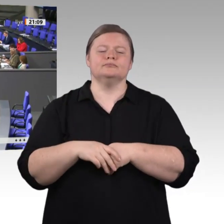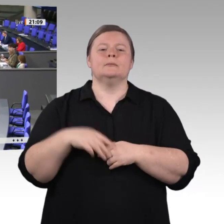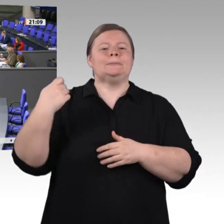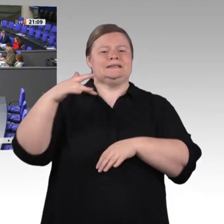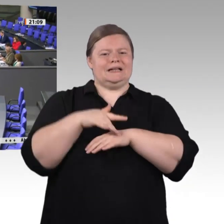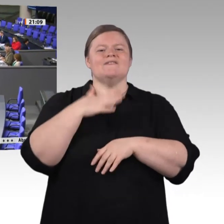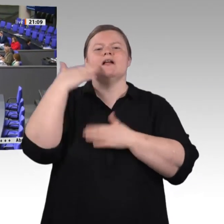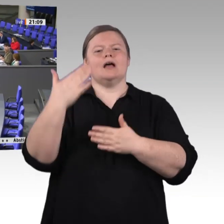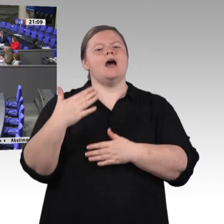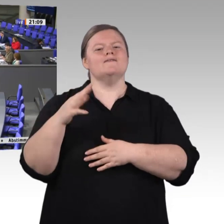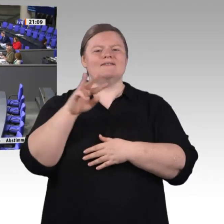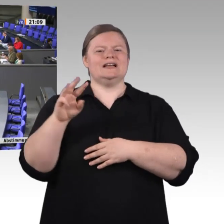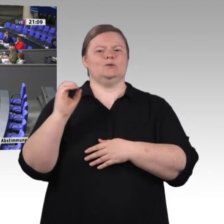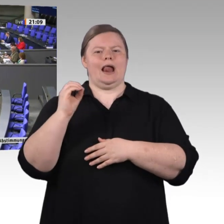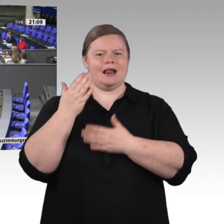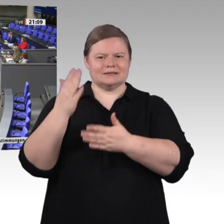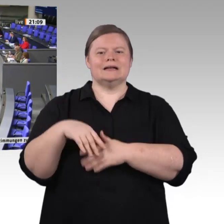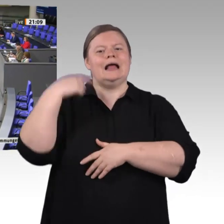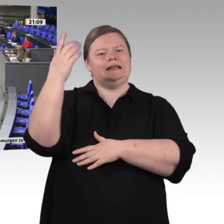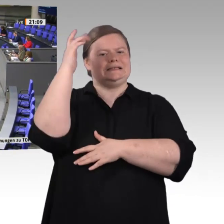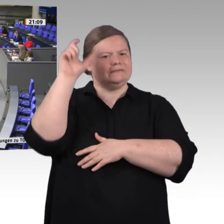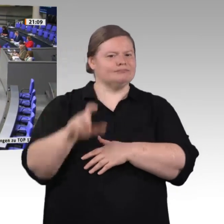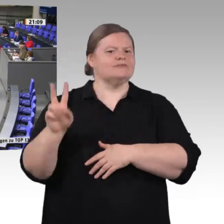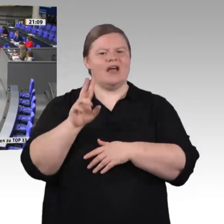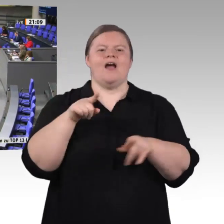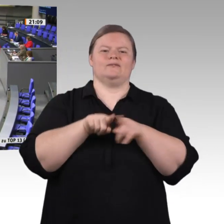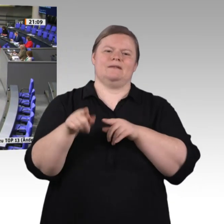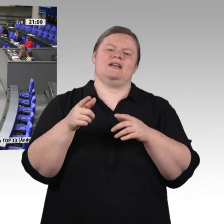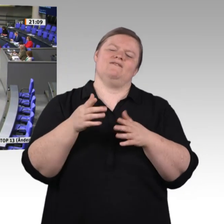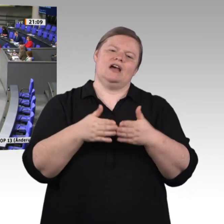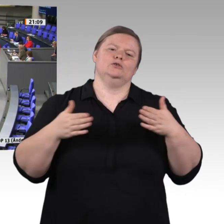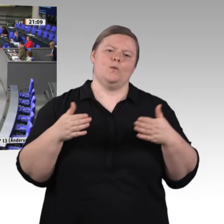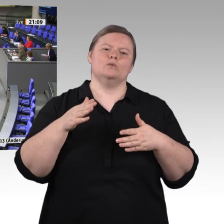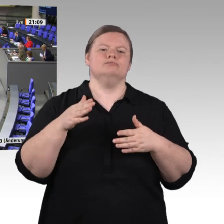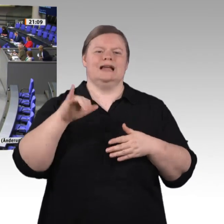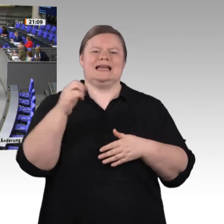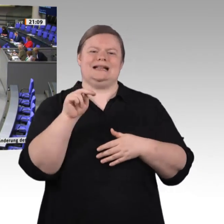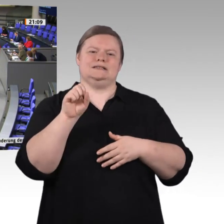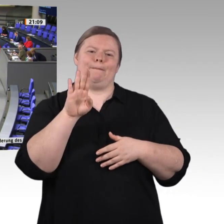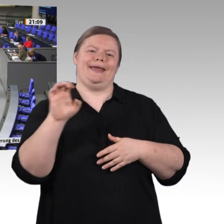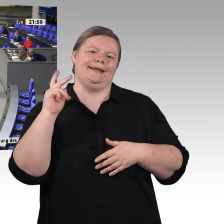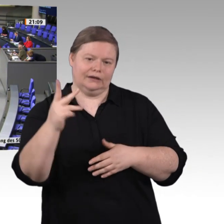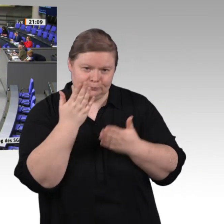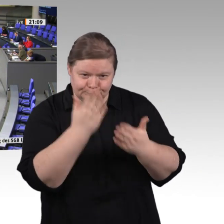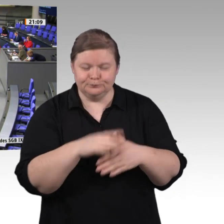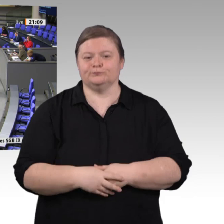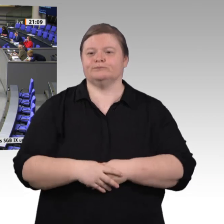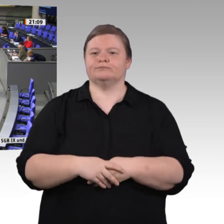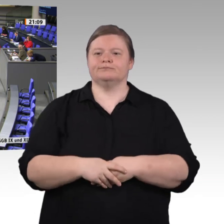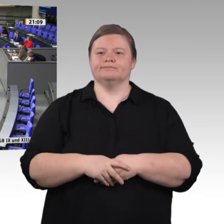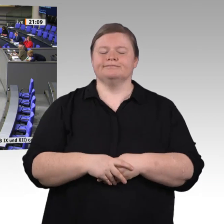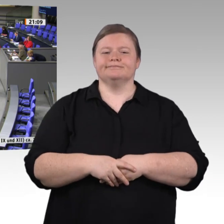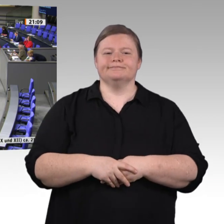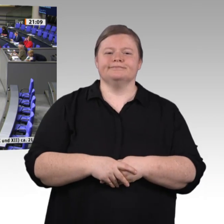Hochverehrte Frau Präsidentin, sehr geehrte Kolleginnen und Kollegen, sehr geehrte Gäste des Hauses, Frau Staatssekretärin Griese, mit dem vorliegenden